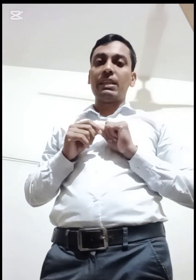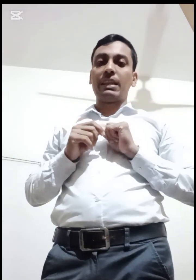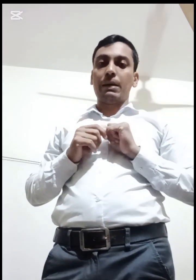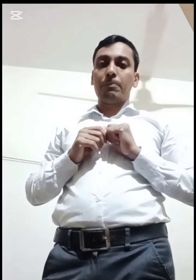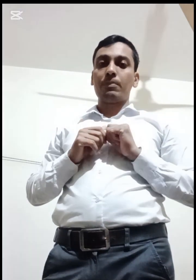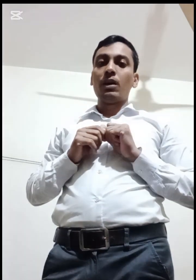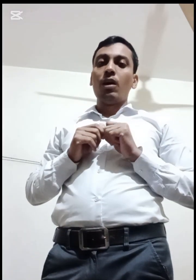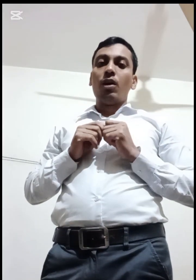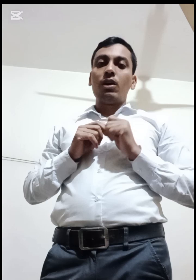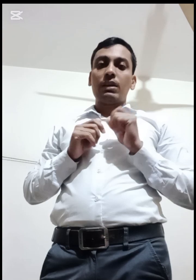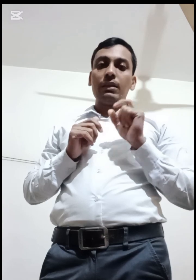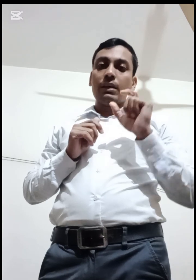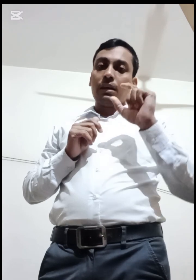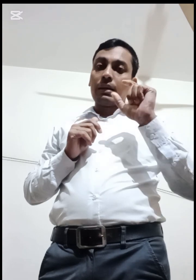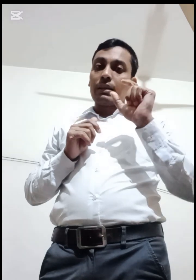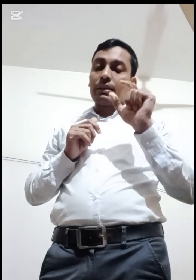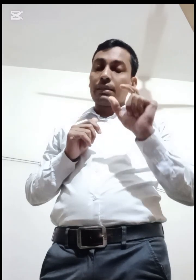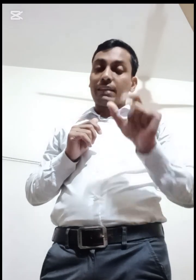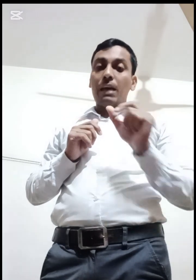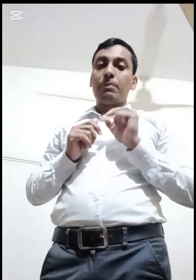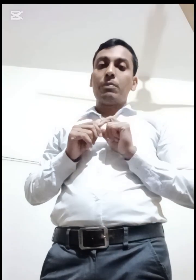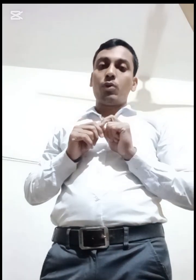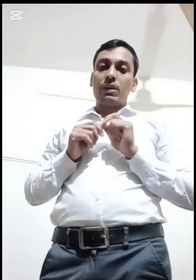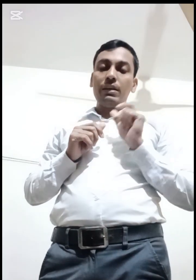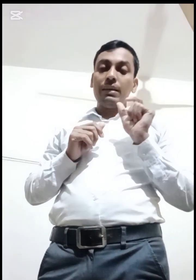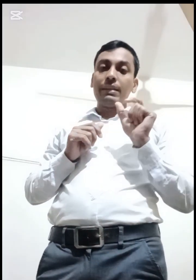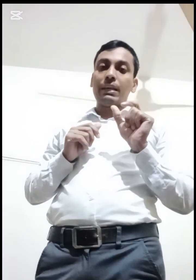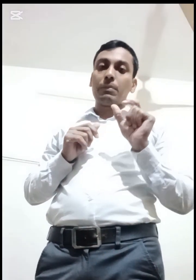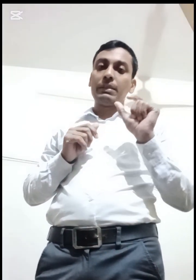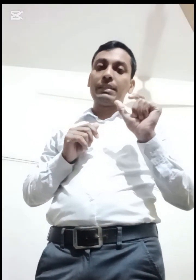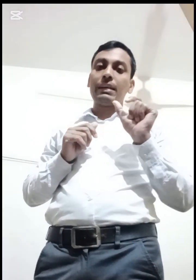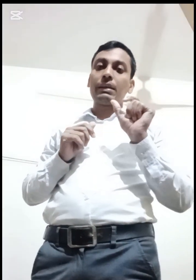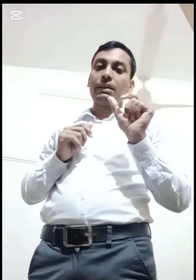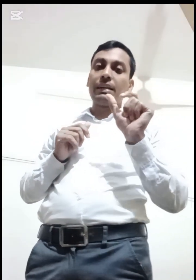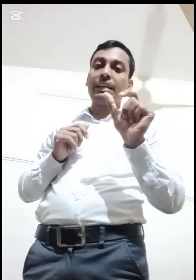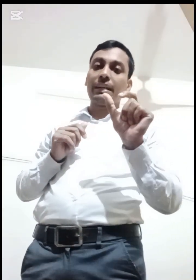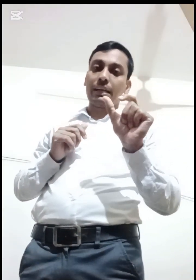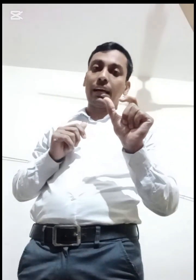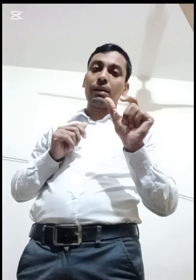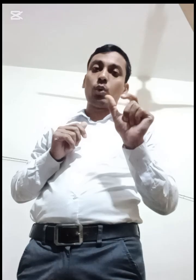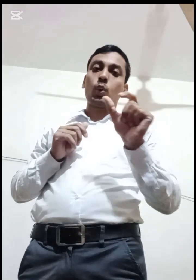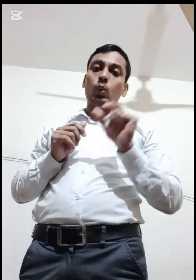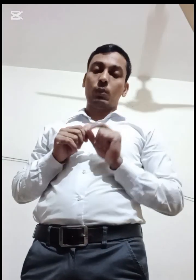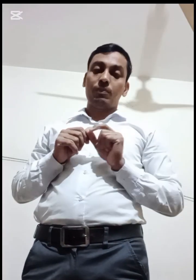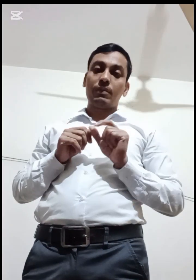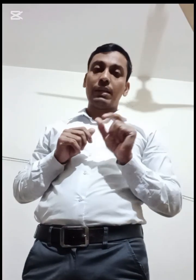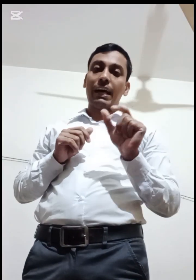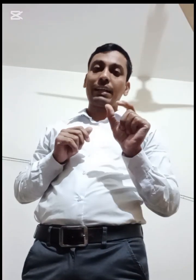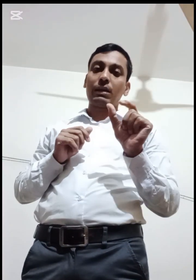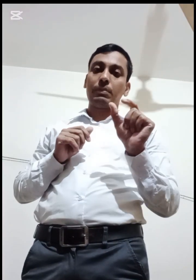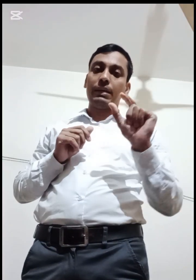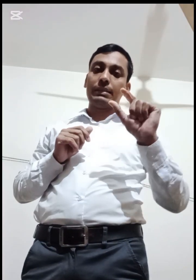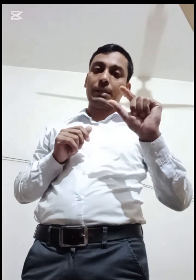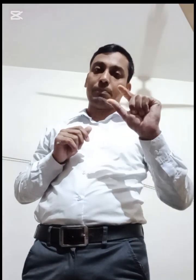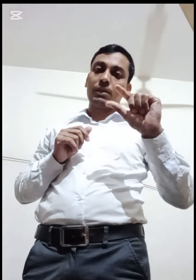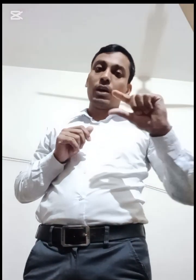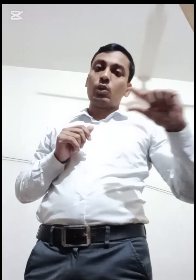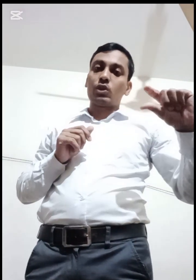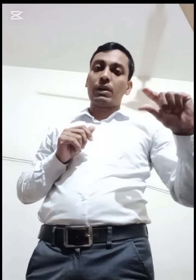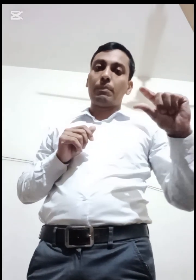ভিত্তিতে। অর্থাৎ টাইপের পরে দেখবেন যে এটা রেটিং গায়ে কত লেখা থাকবে, যে 10